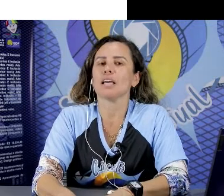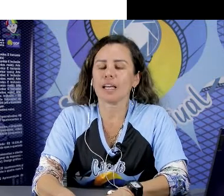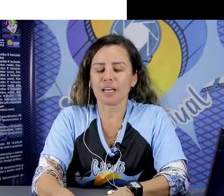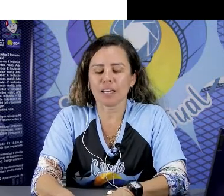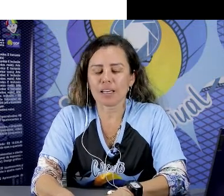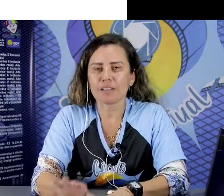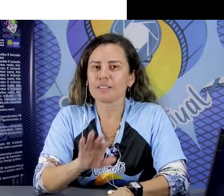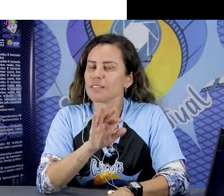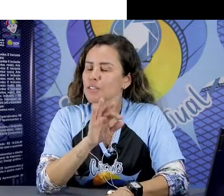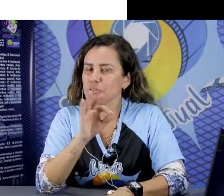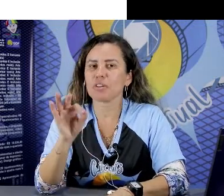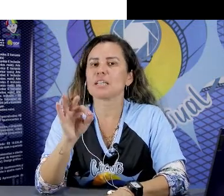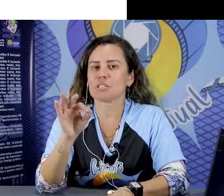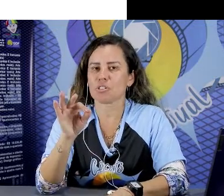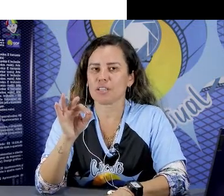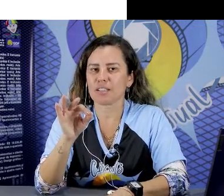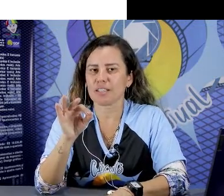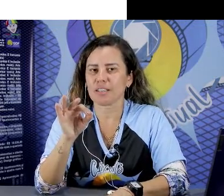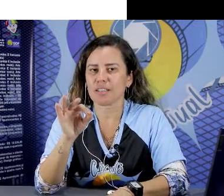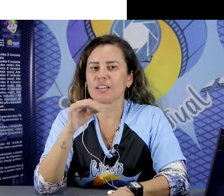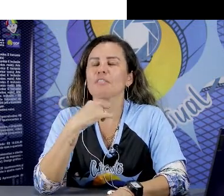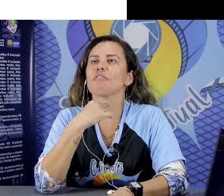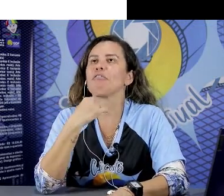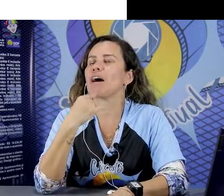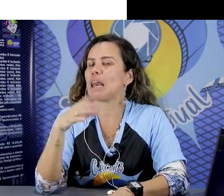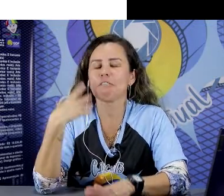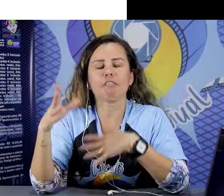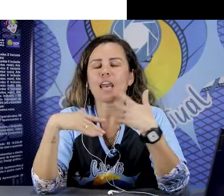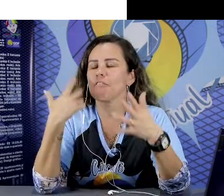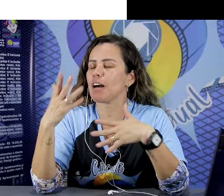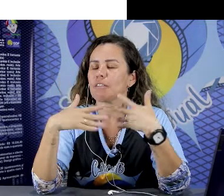Ela é fantástica. Fala